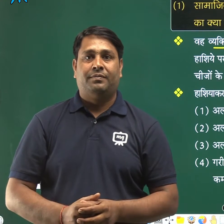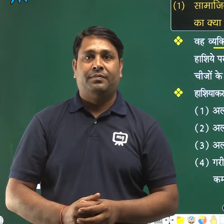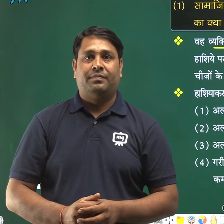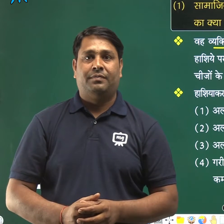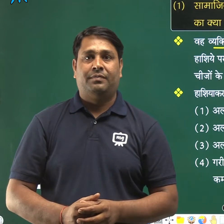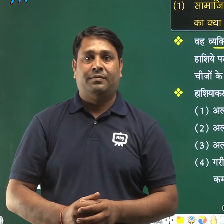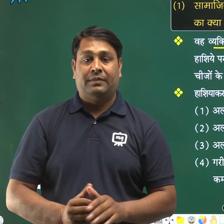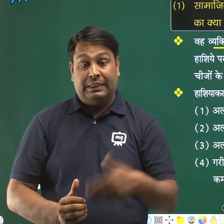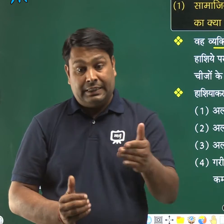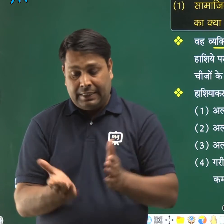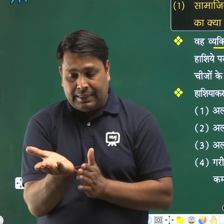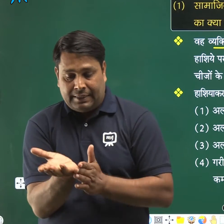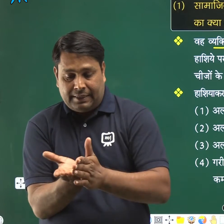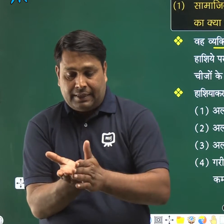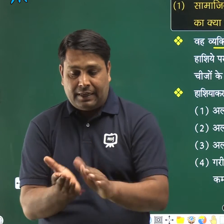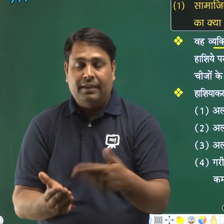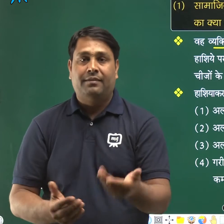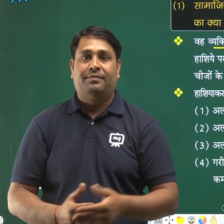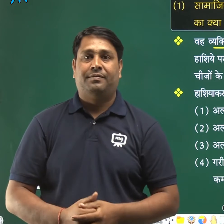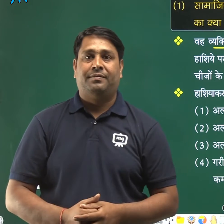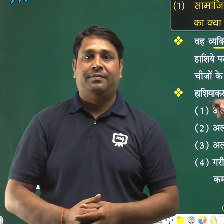जिसे किनारे या